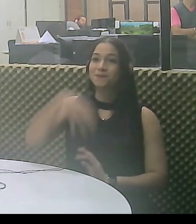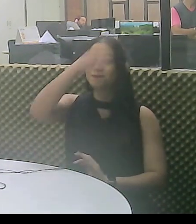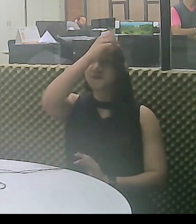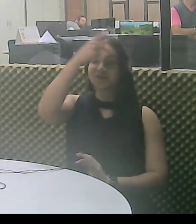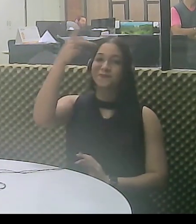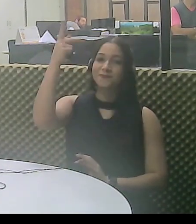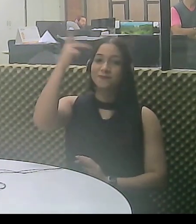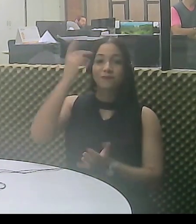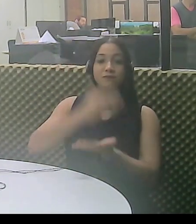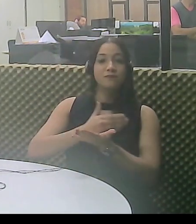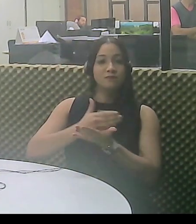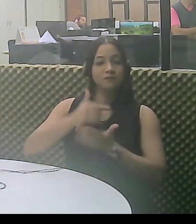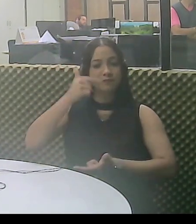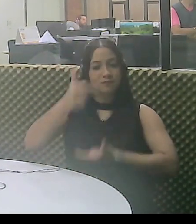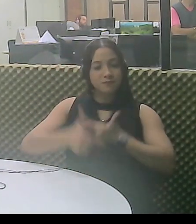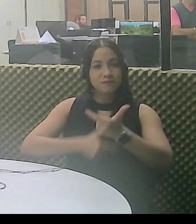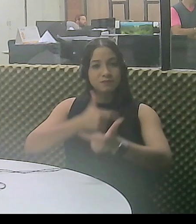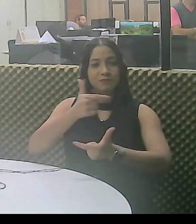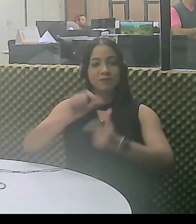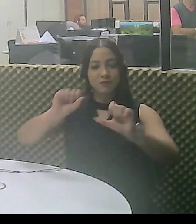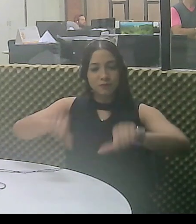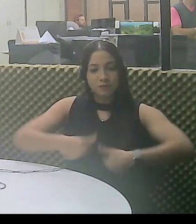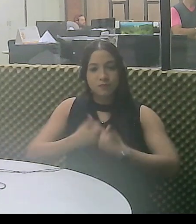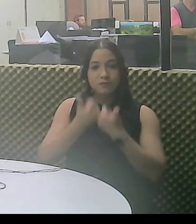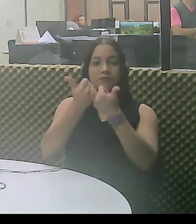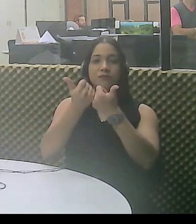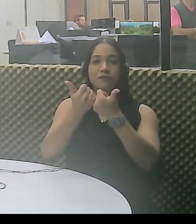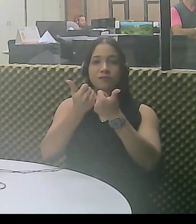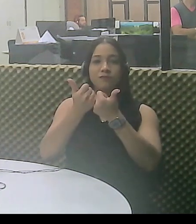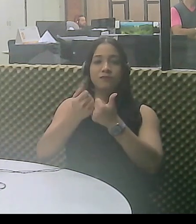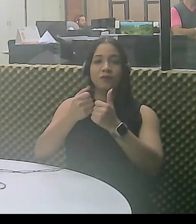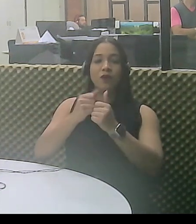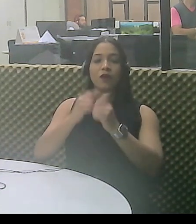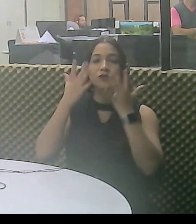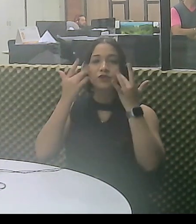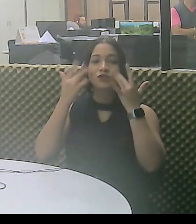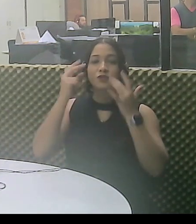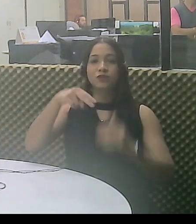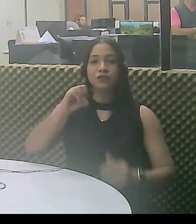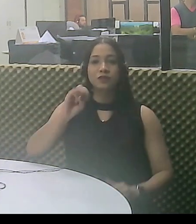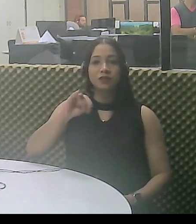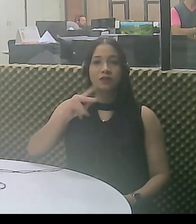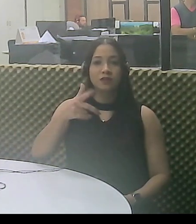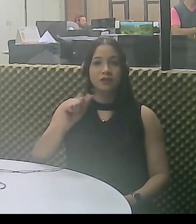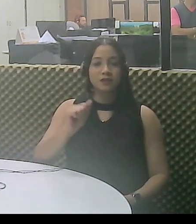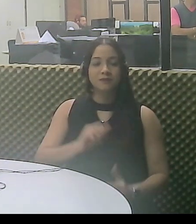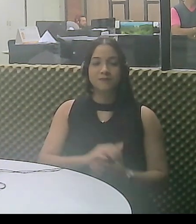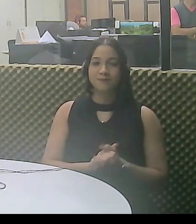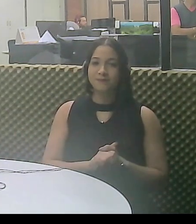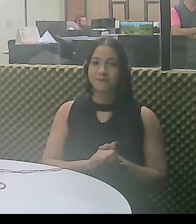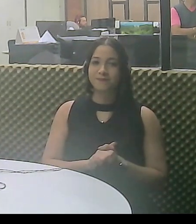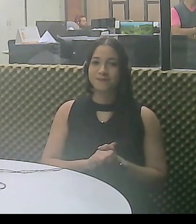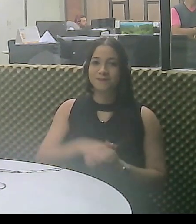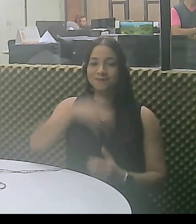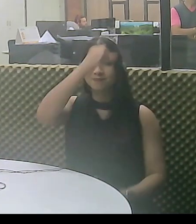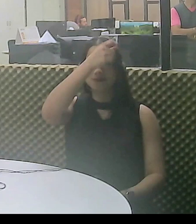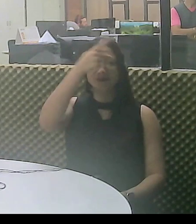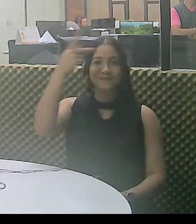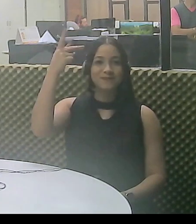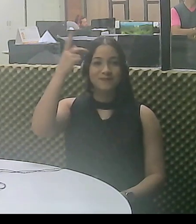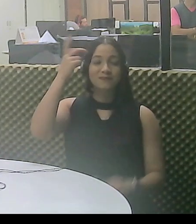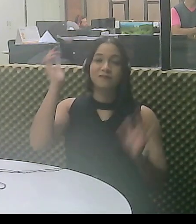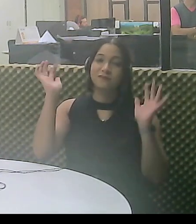prefeitura inicia serviços de melhorias no seu teatro Nininha Rocha prefeitura